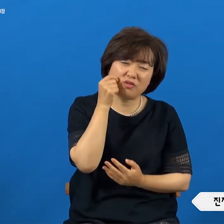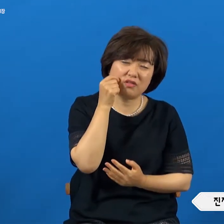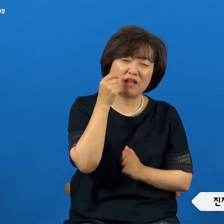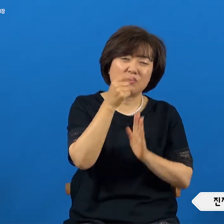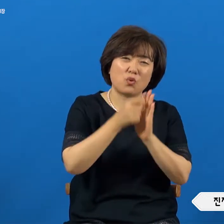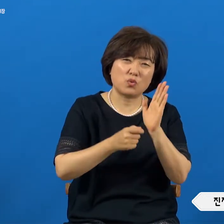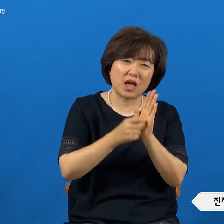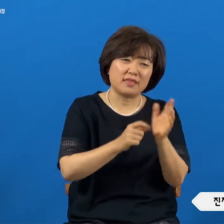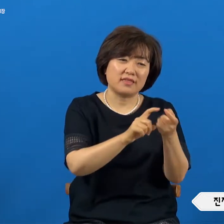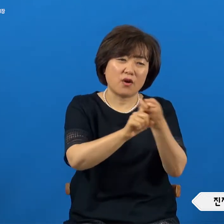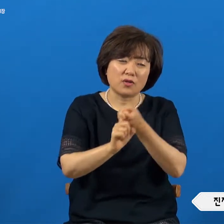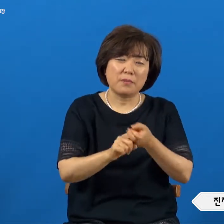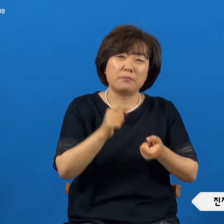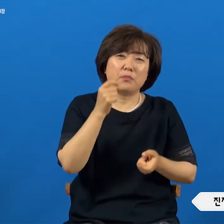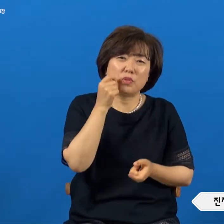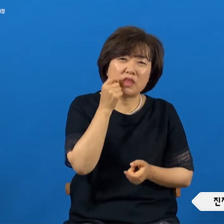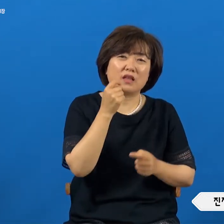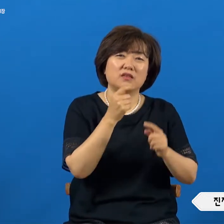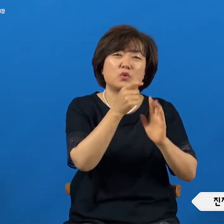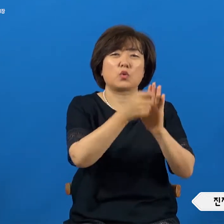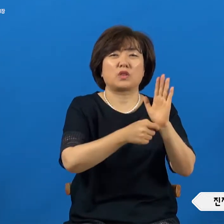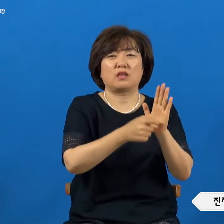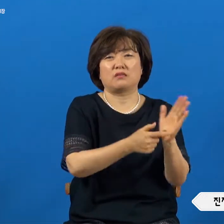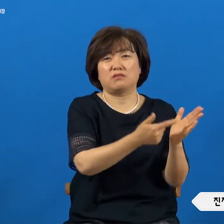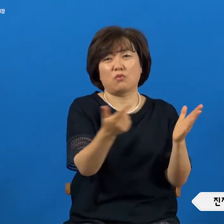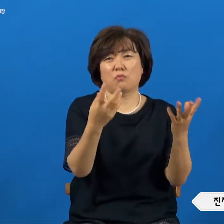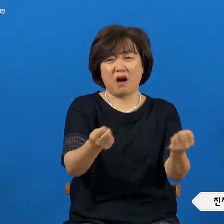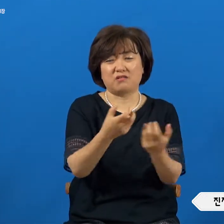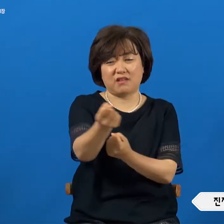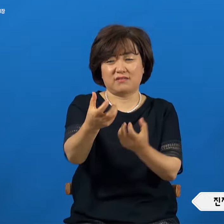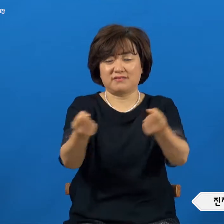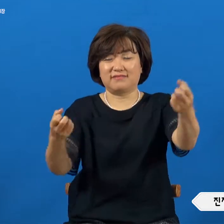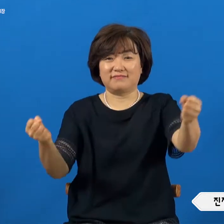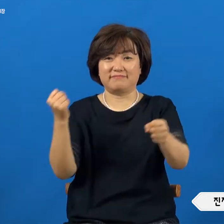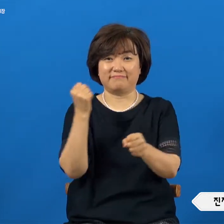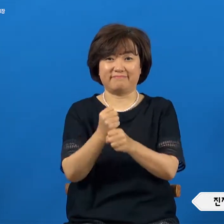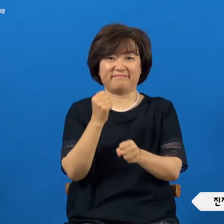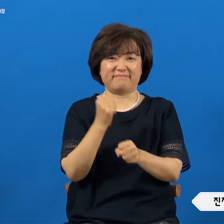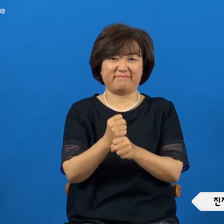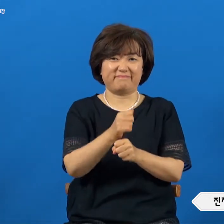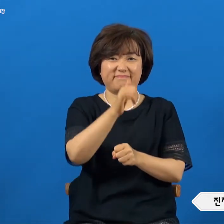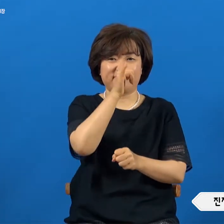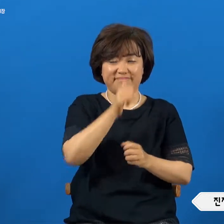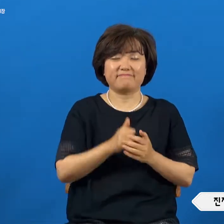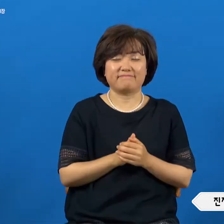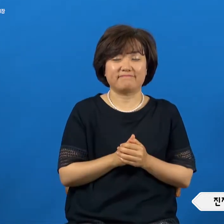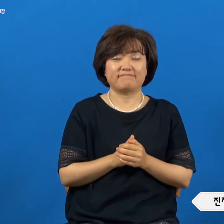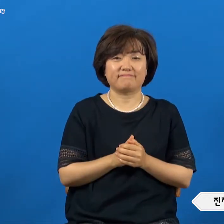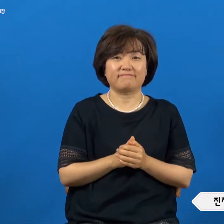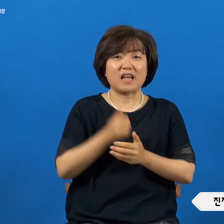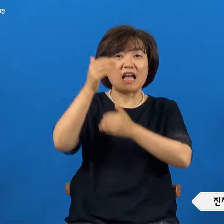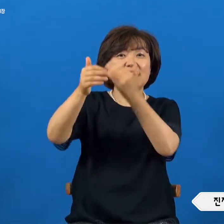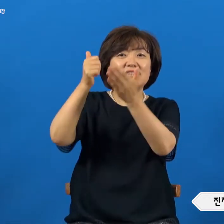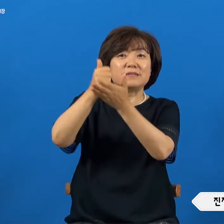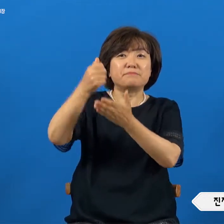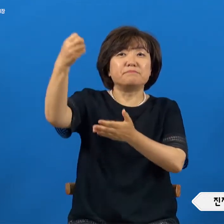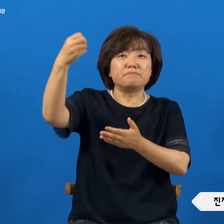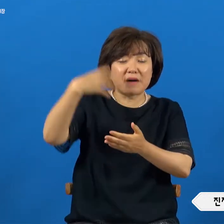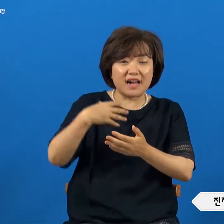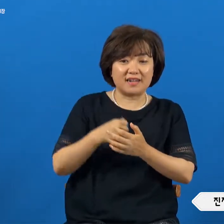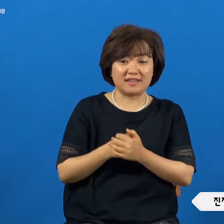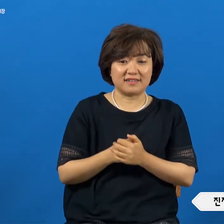많이 있습니까? 오늘 성경은 하나님의 자녀라고 이야기합니다. 형제라고